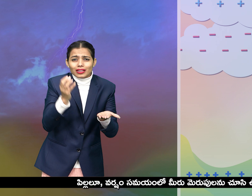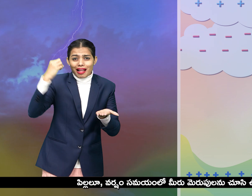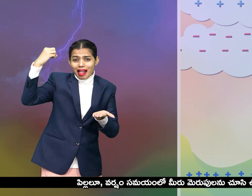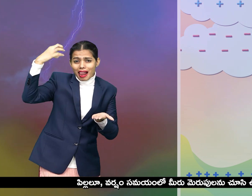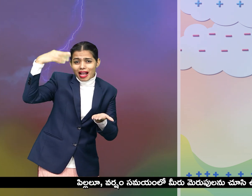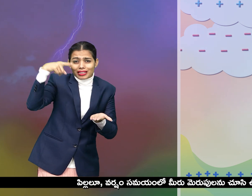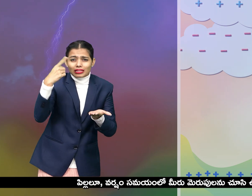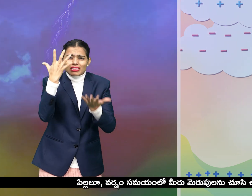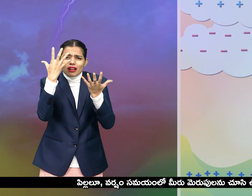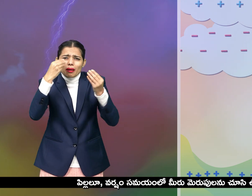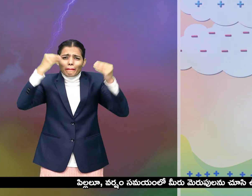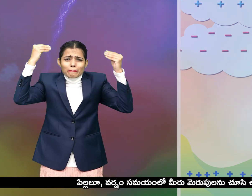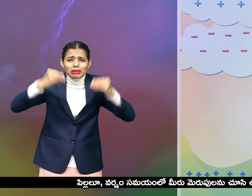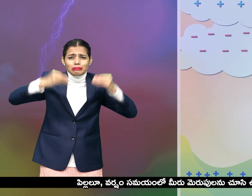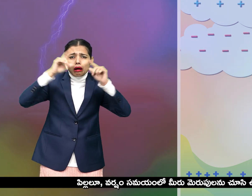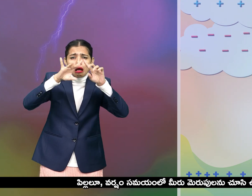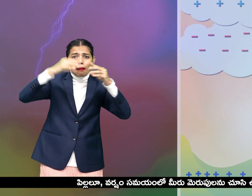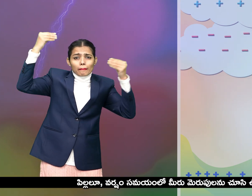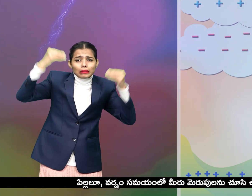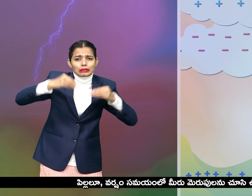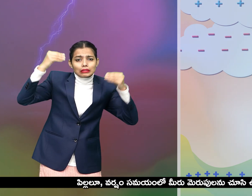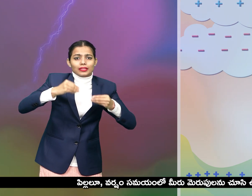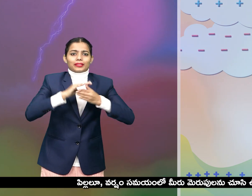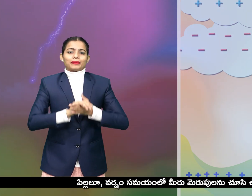మీరు మెరుపులను చూసి ఉండవచ్చు.